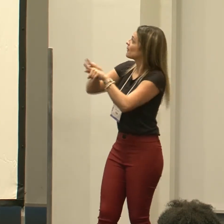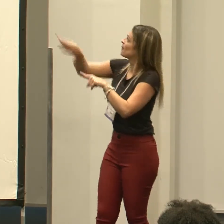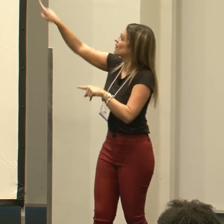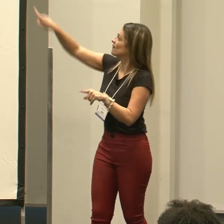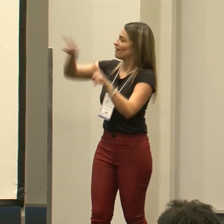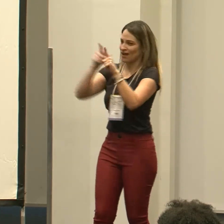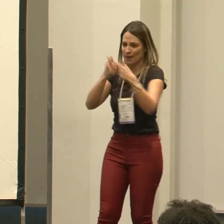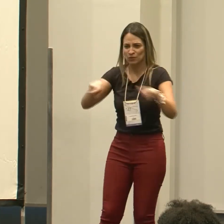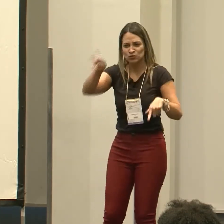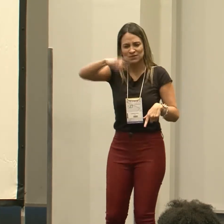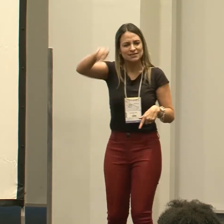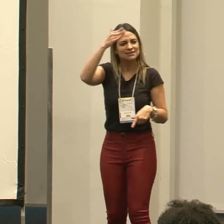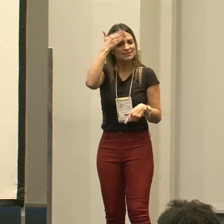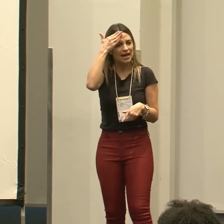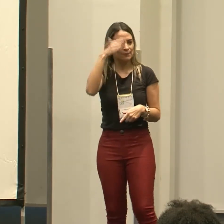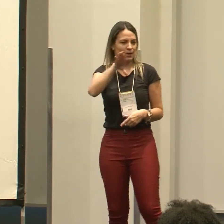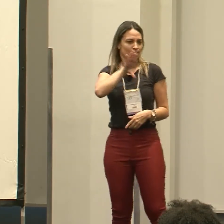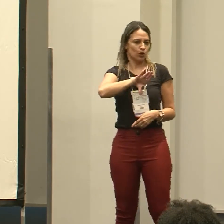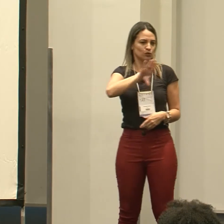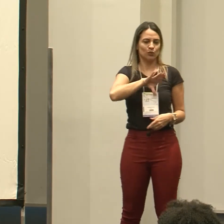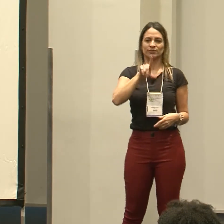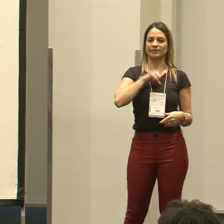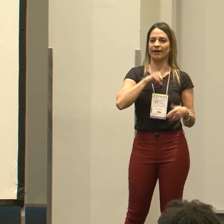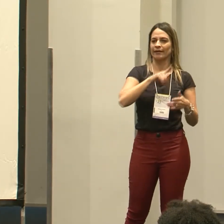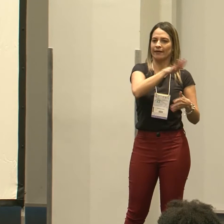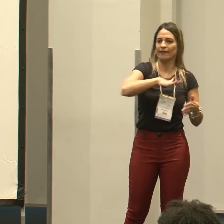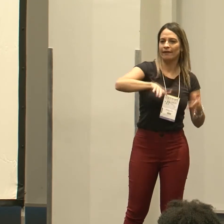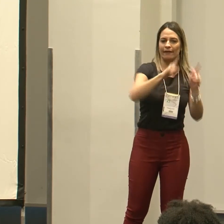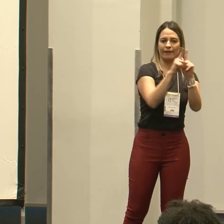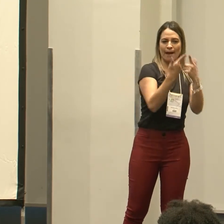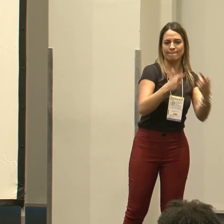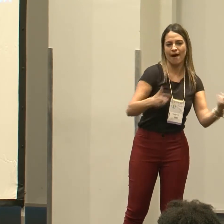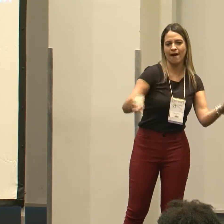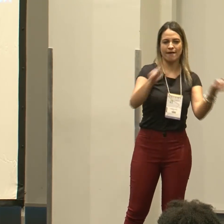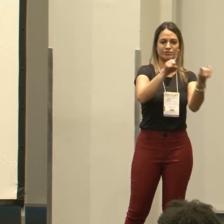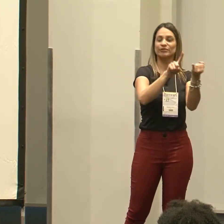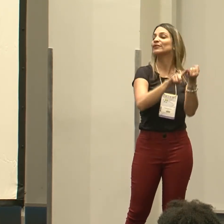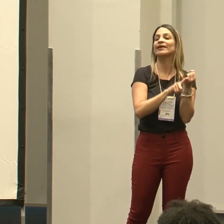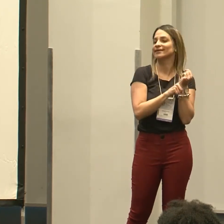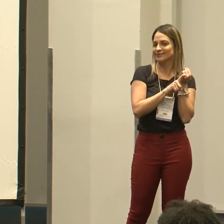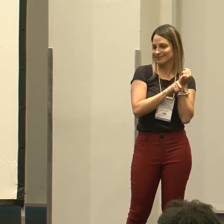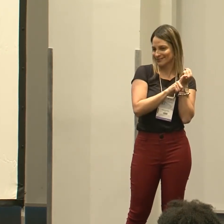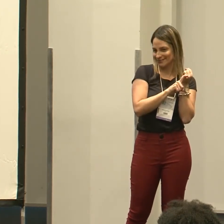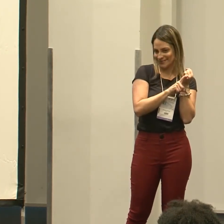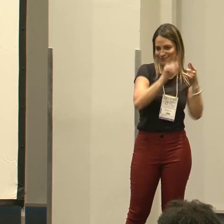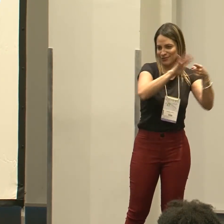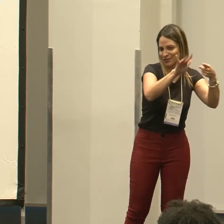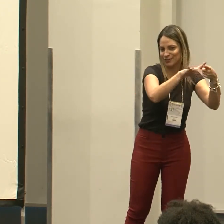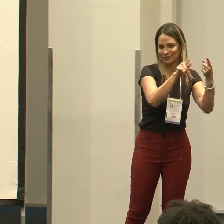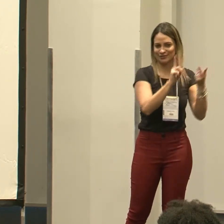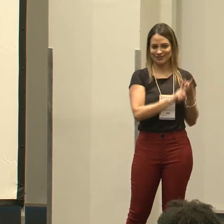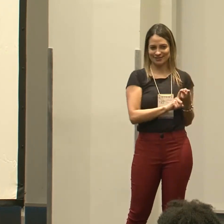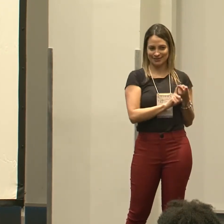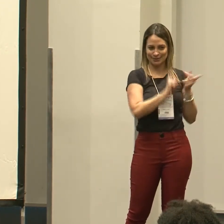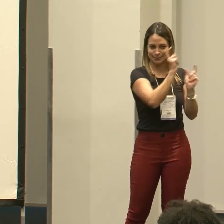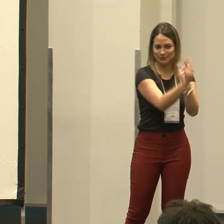língua. Assim como a gramática. Vocês sabiam que a língua portuguesa tem uma gramática com